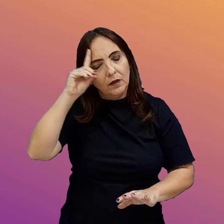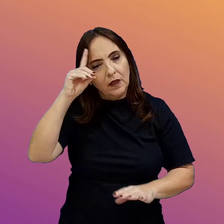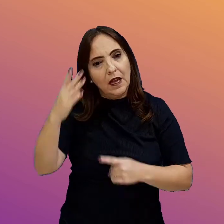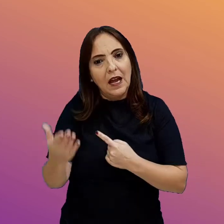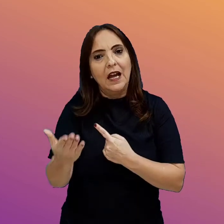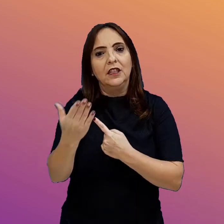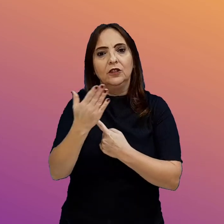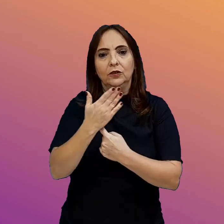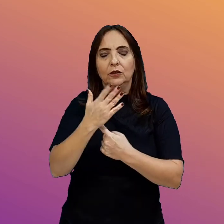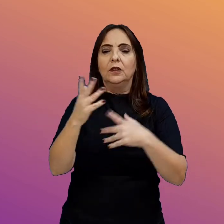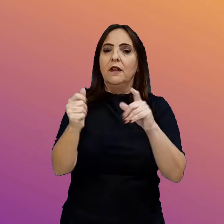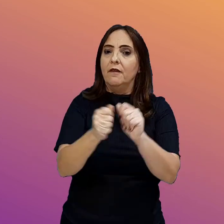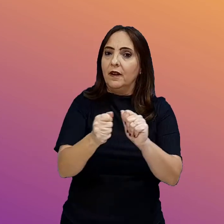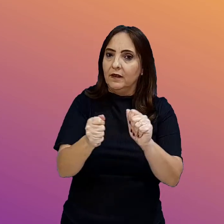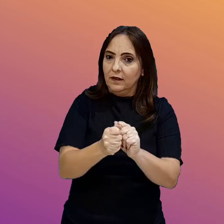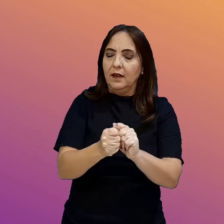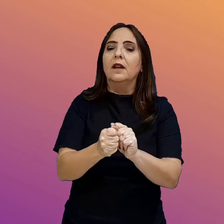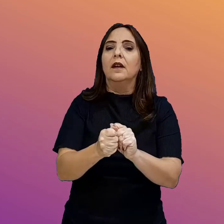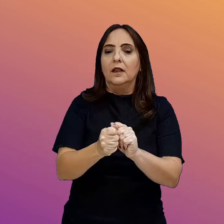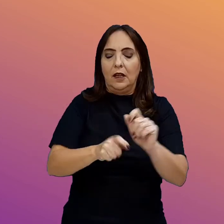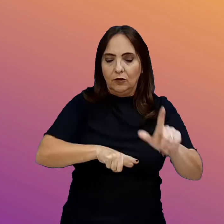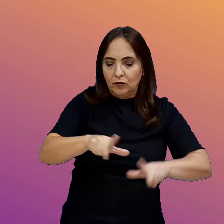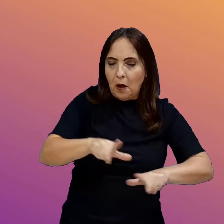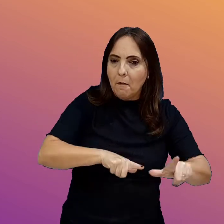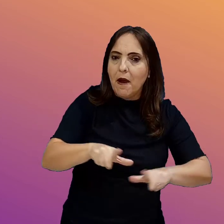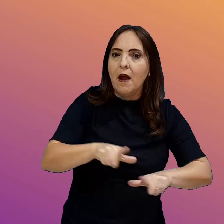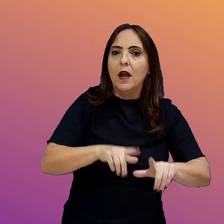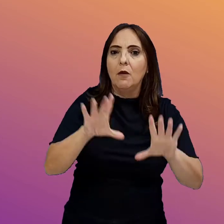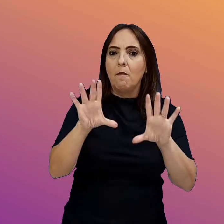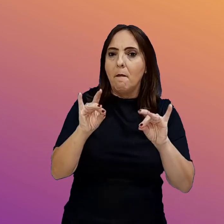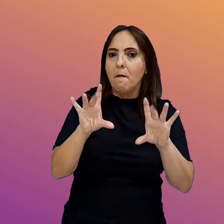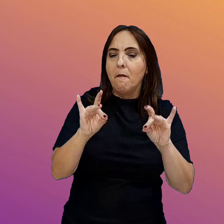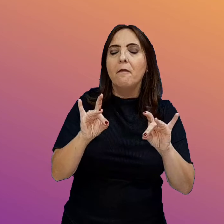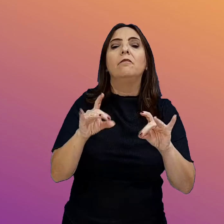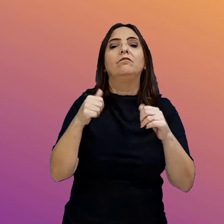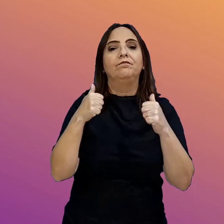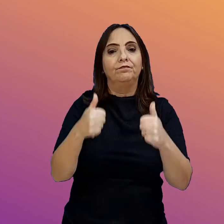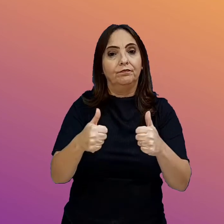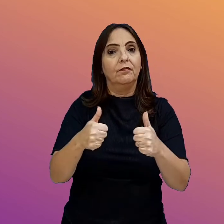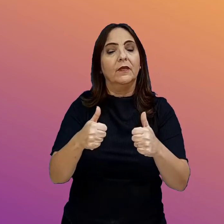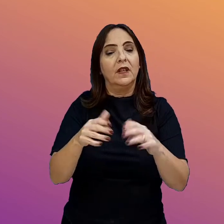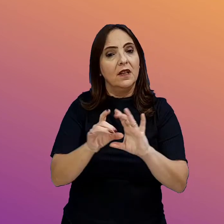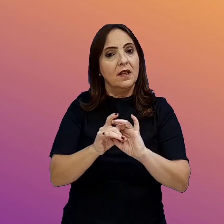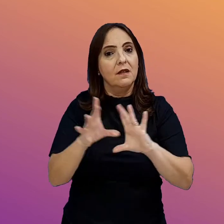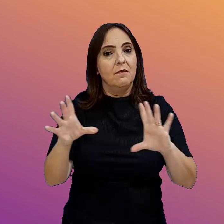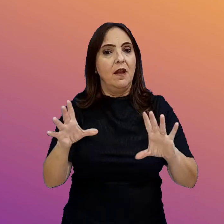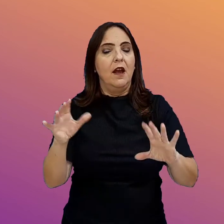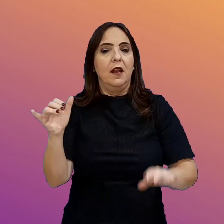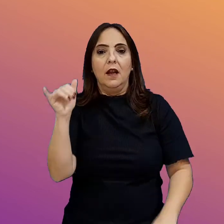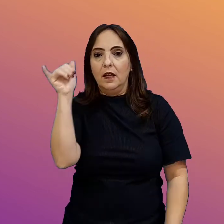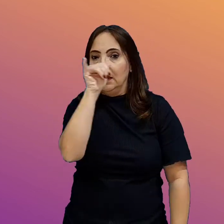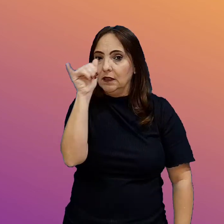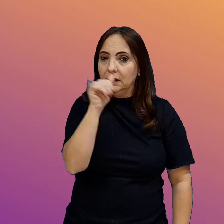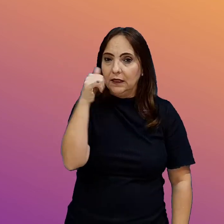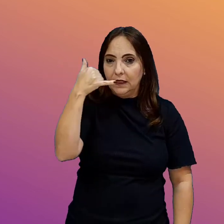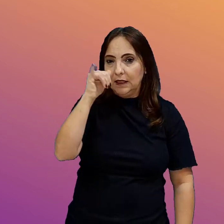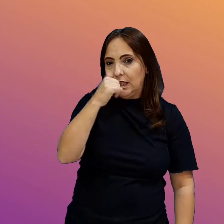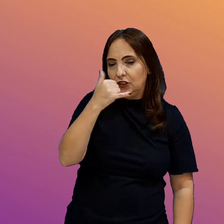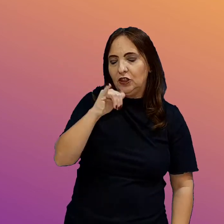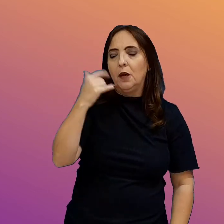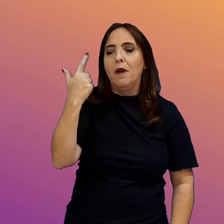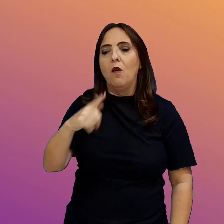executar as tarefas de um modo um pouco mais automático e isso libera energia para outras coisas. A outra coisa